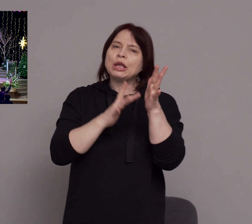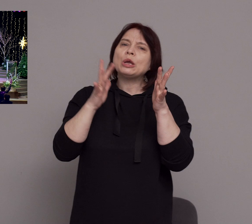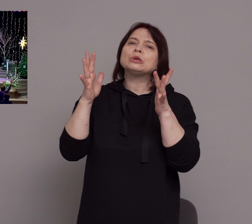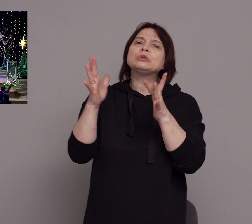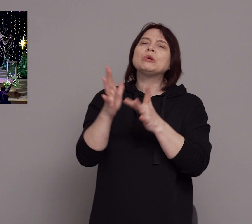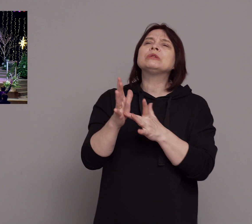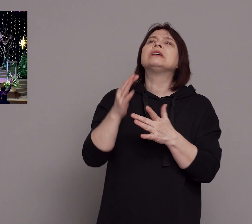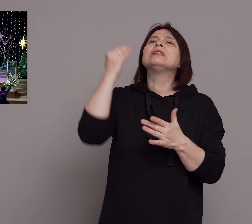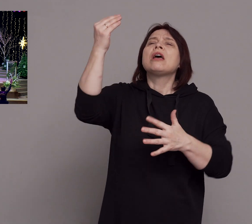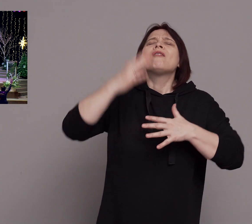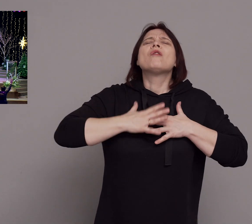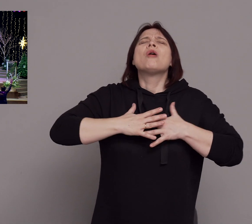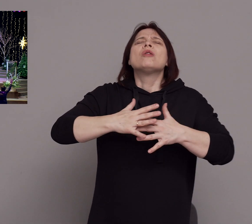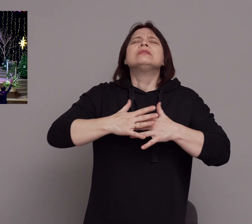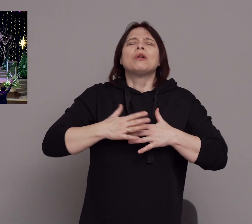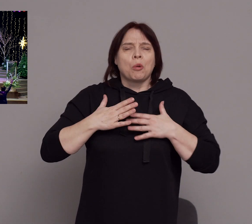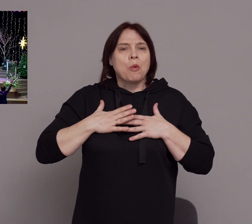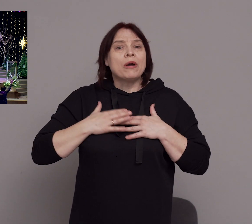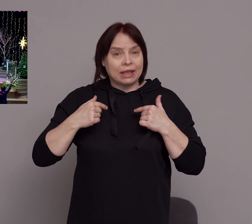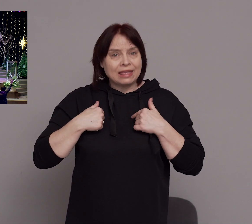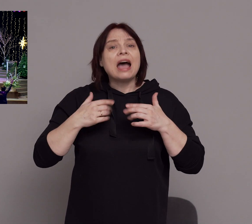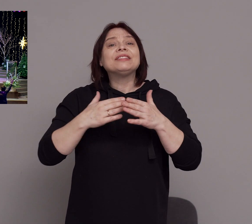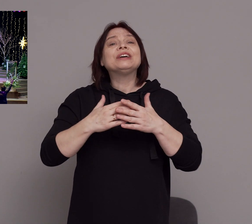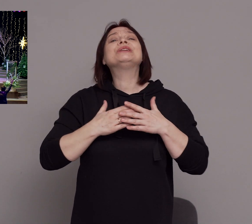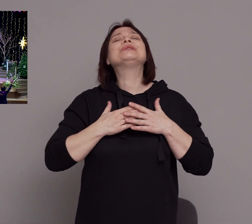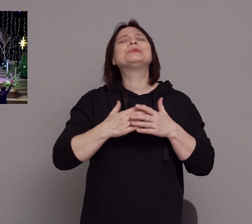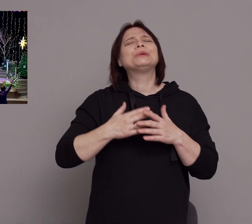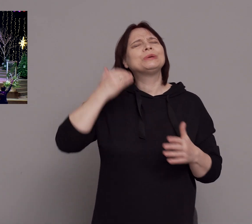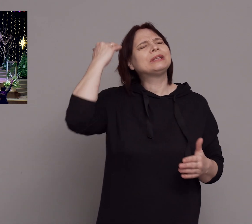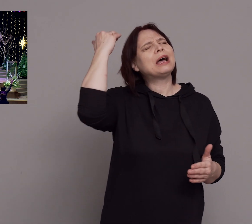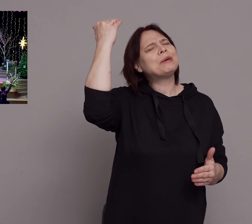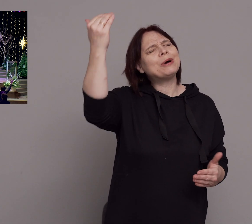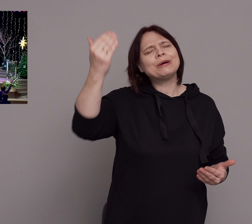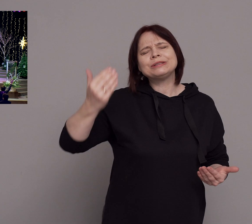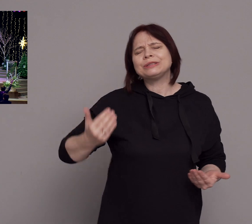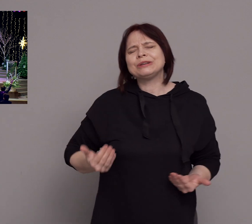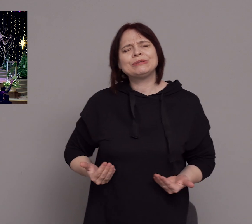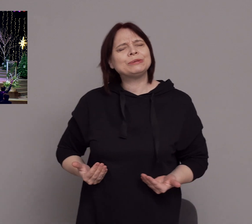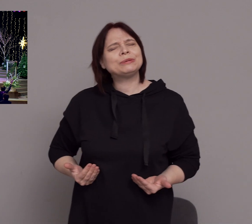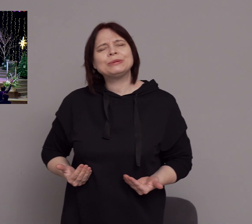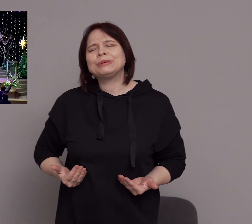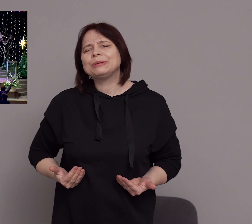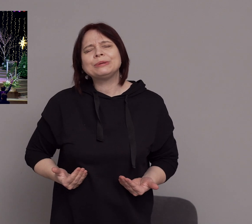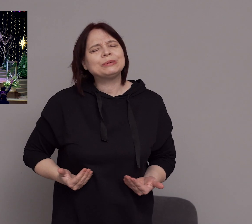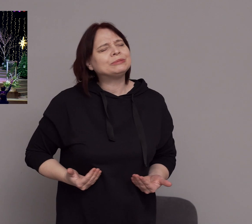Иисус, ты воздух мой, которым я дышу. Тобой живу,